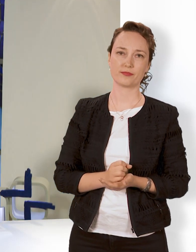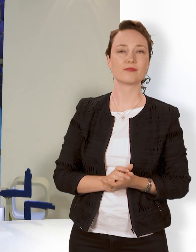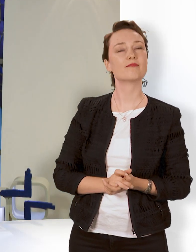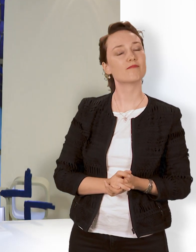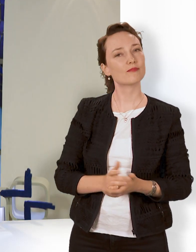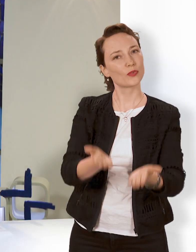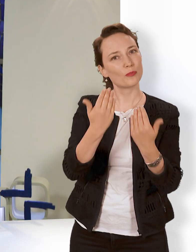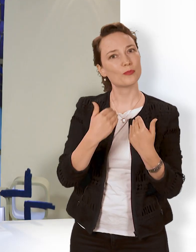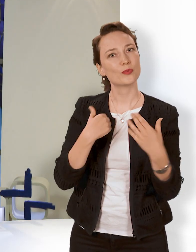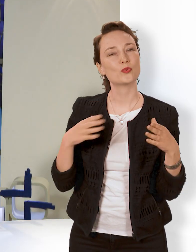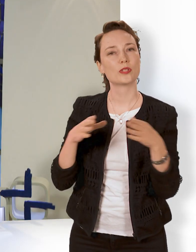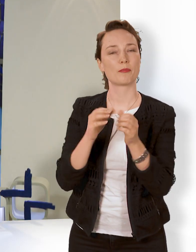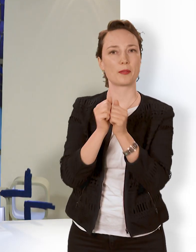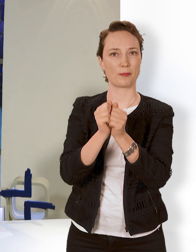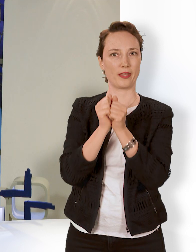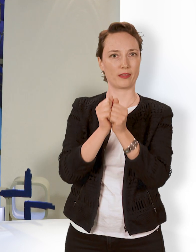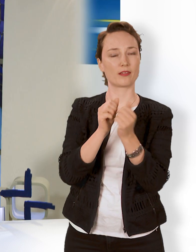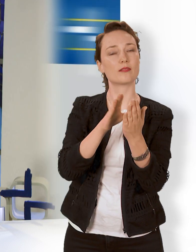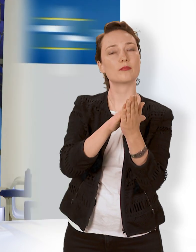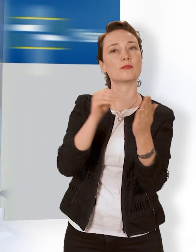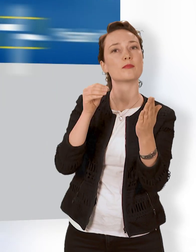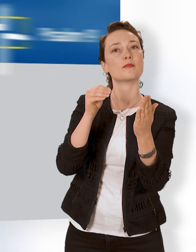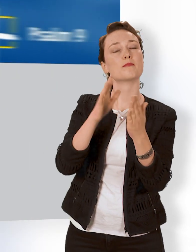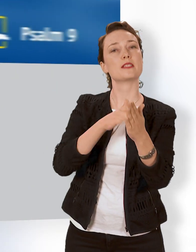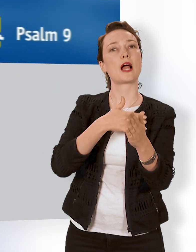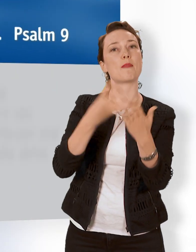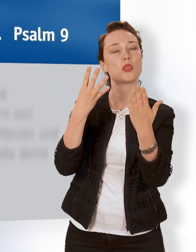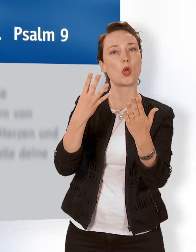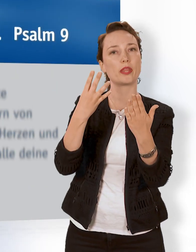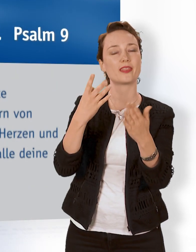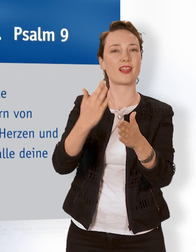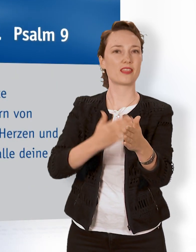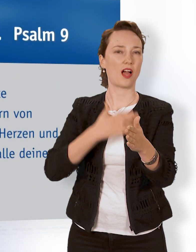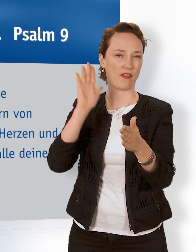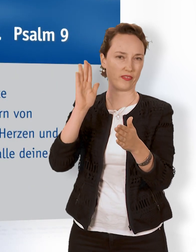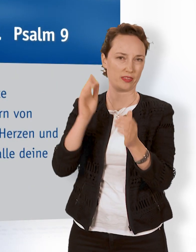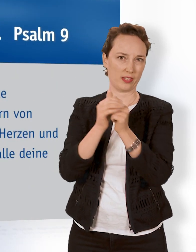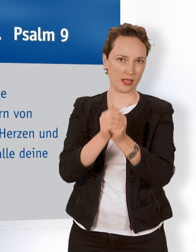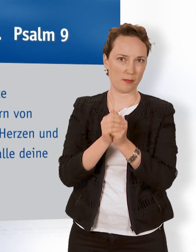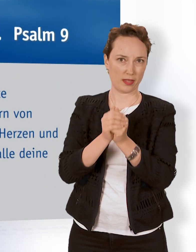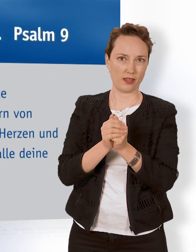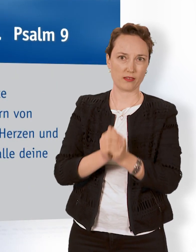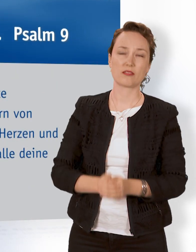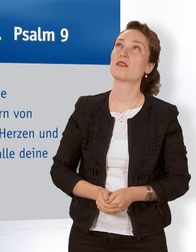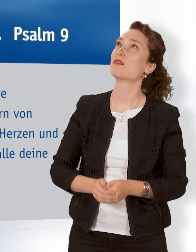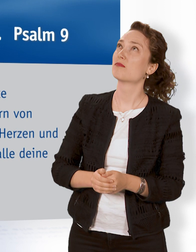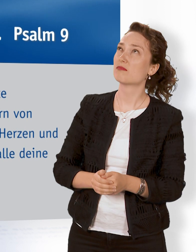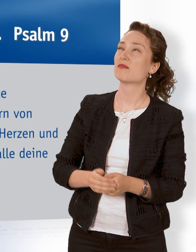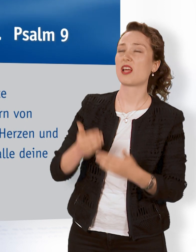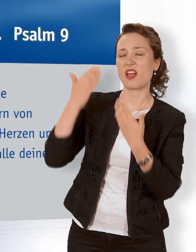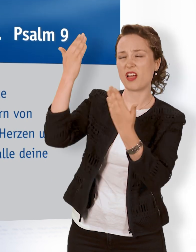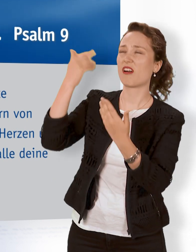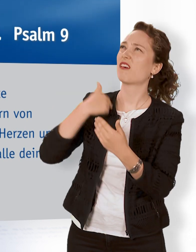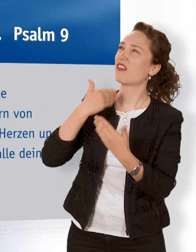Lassen Sie uns gemeinsam beten mit Worten von David aus Psalm 9. Ich danke dem Herrn von ganzem